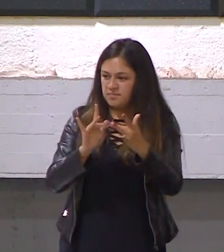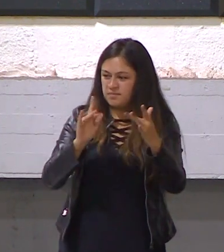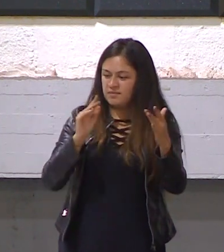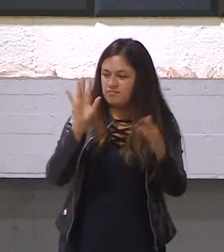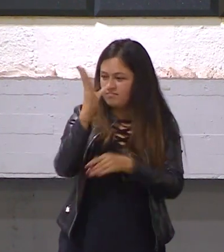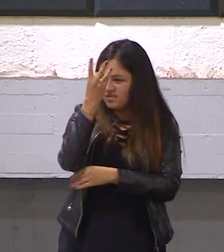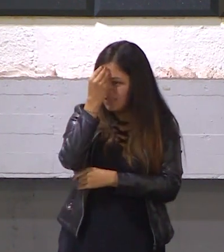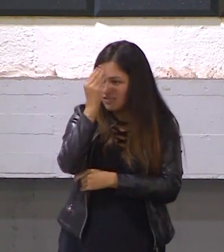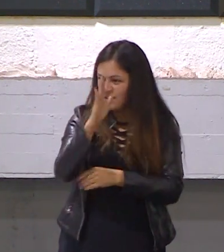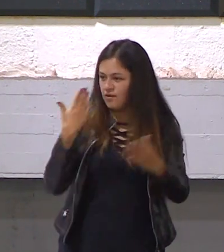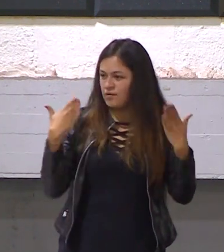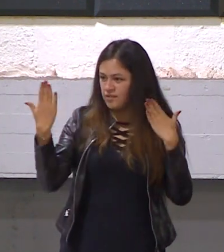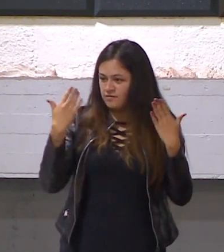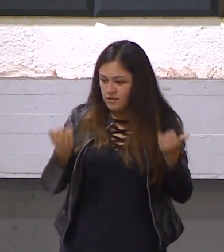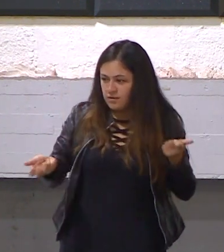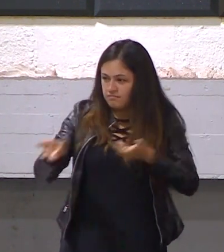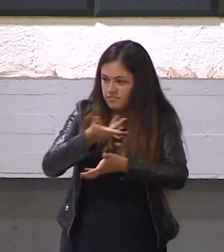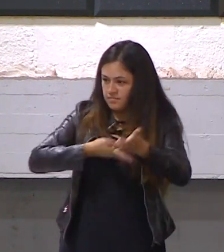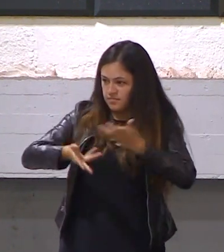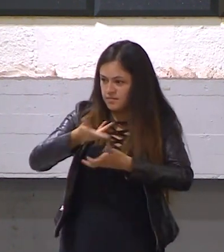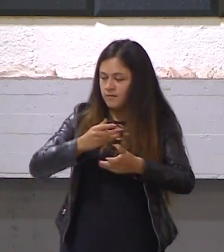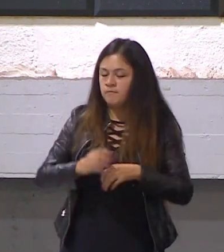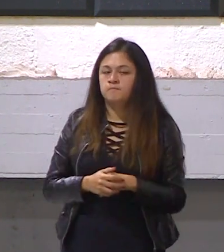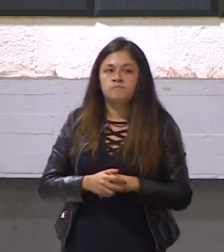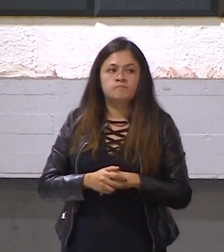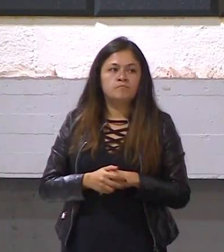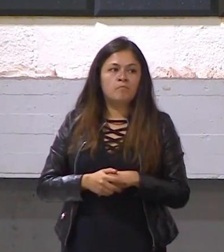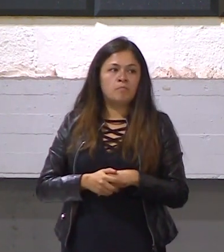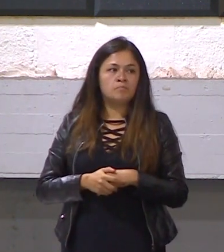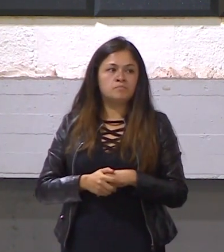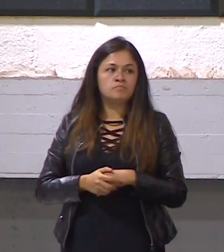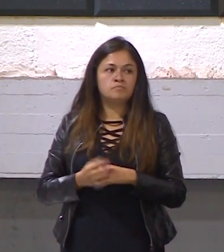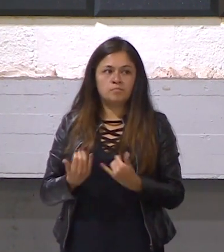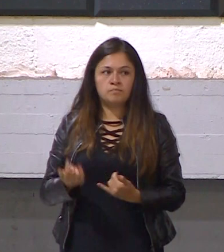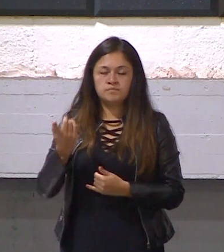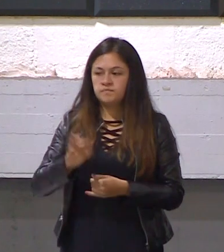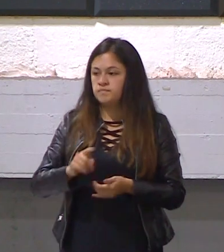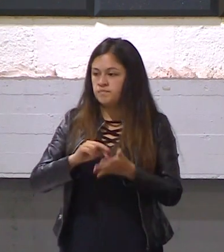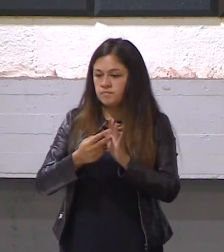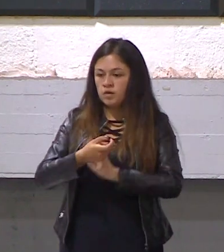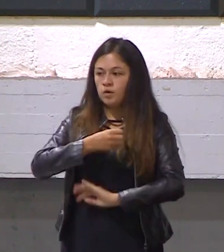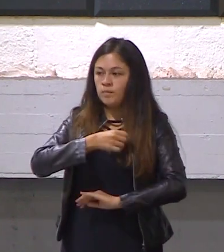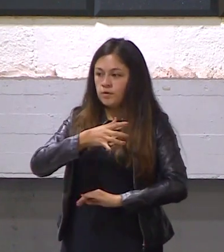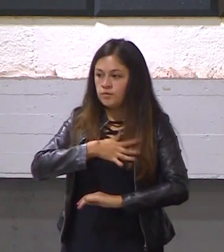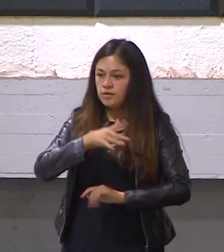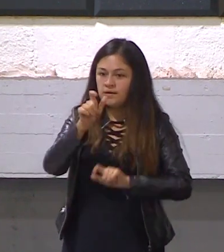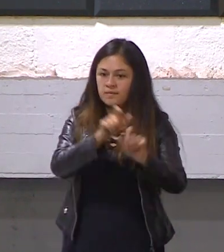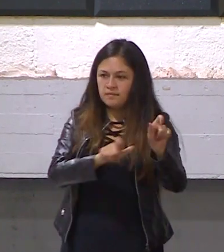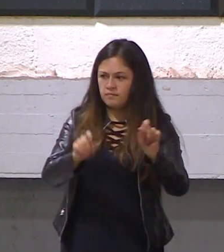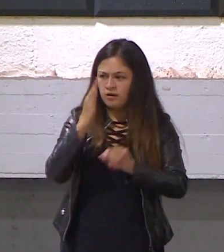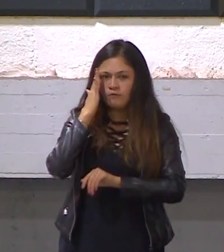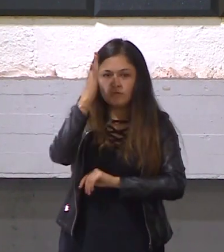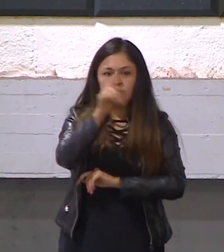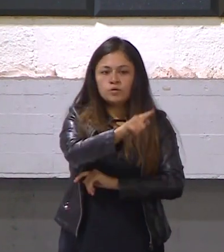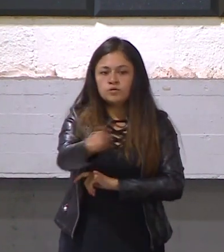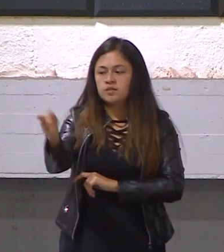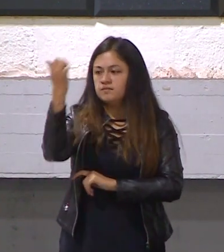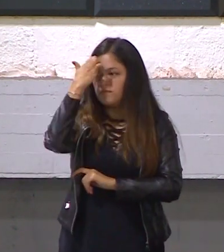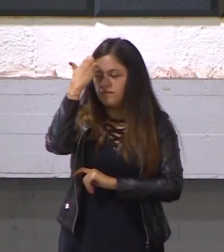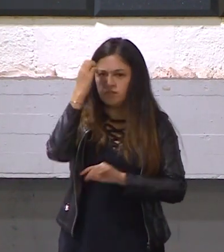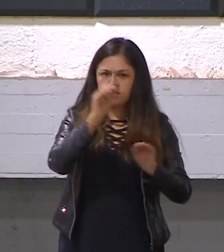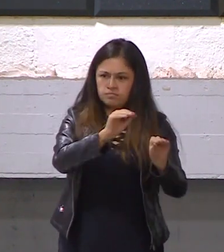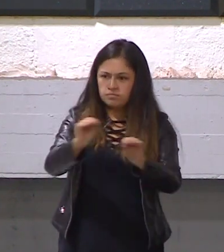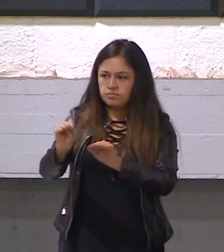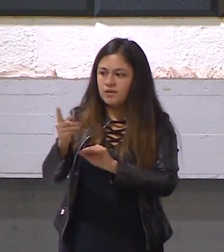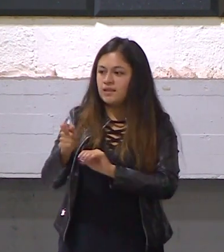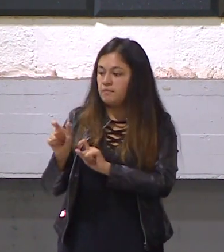de la educación física será la oportunidad para cualificar los futuros maestros y a los que